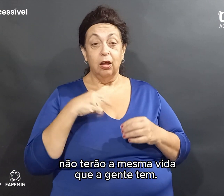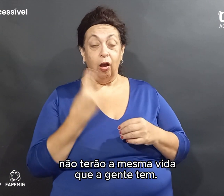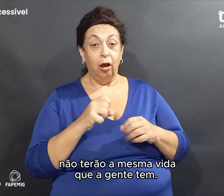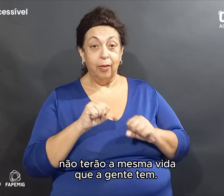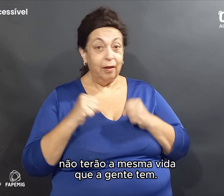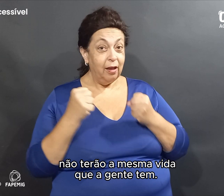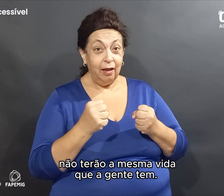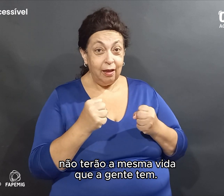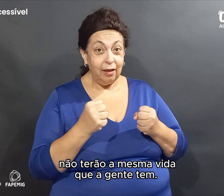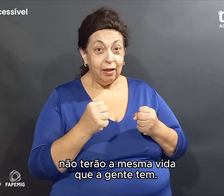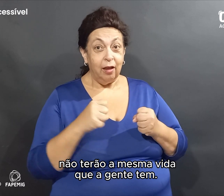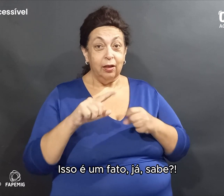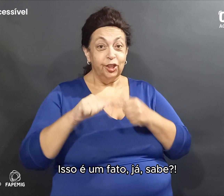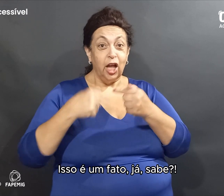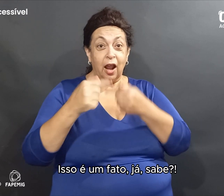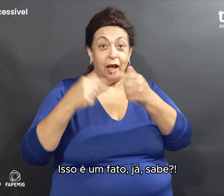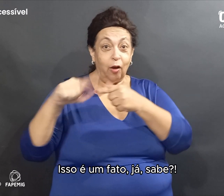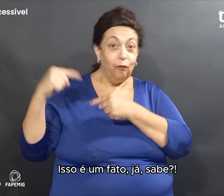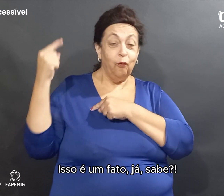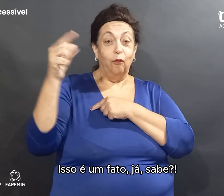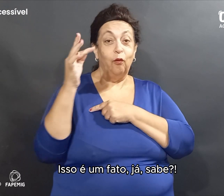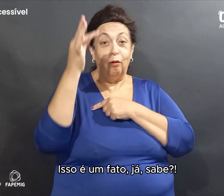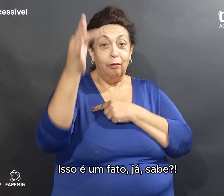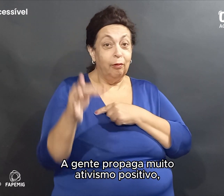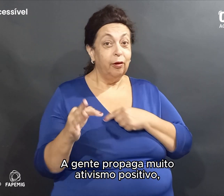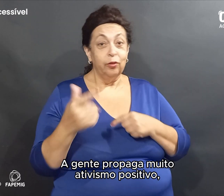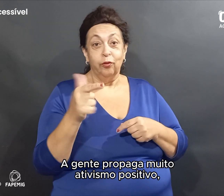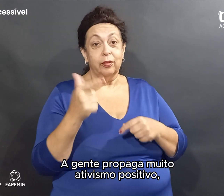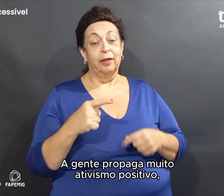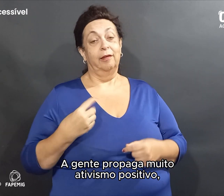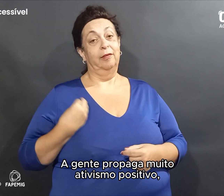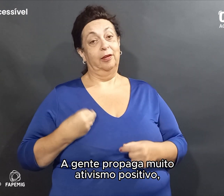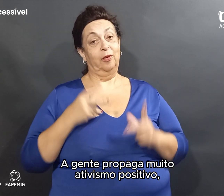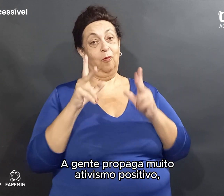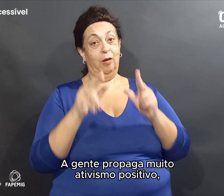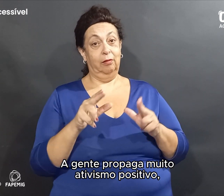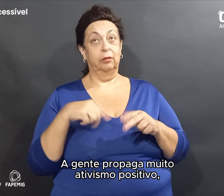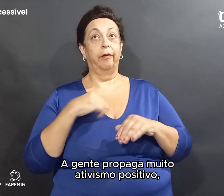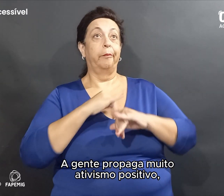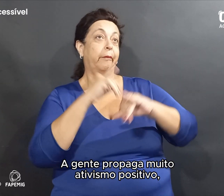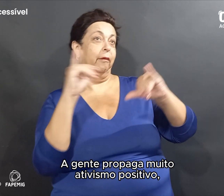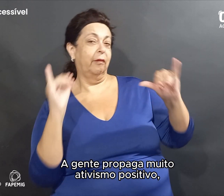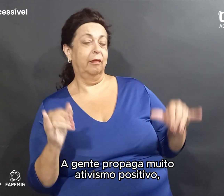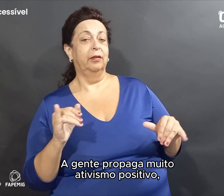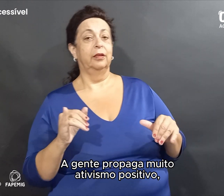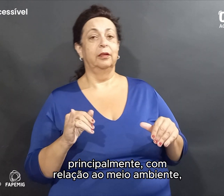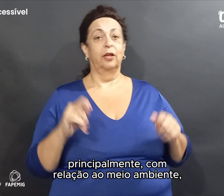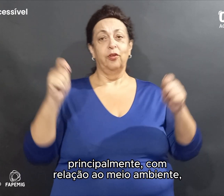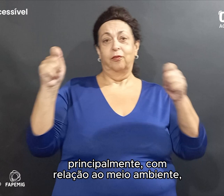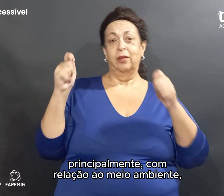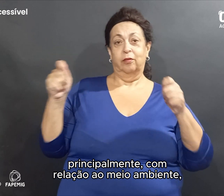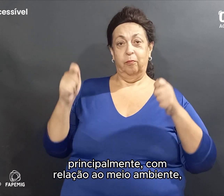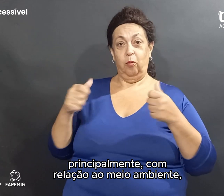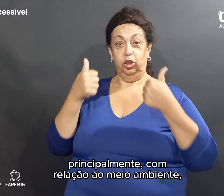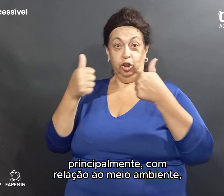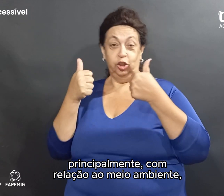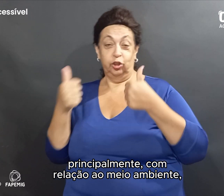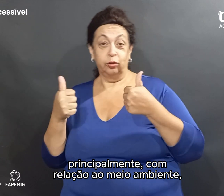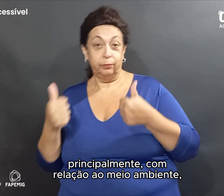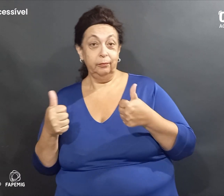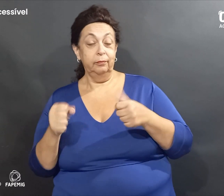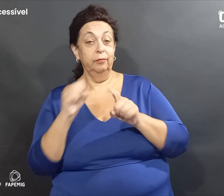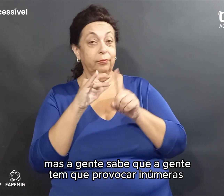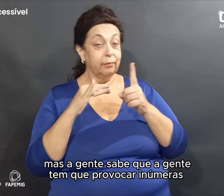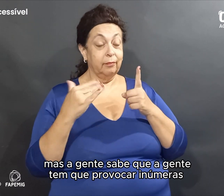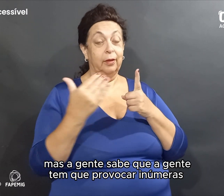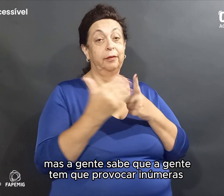não terão a mesma vida que a gente tem. Isso é um fato já, sabe? A gente propaga muito ativismo positivo, principalmente com relação ao meio